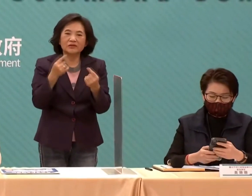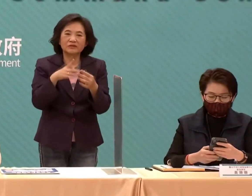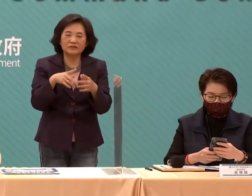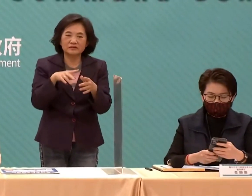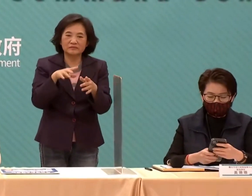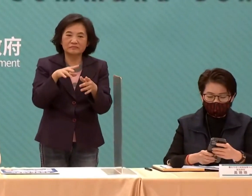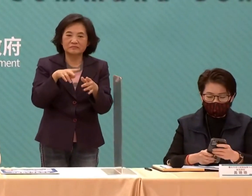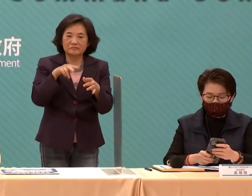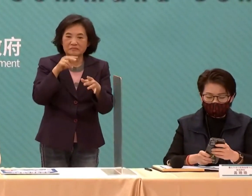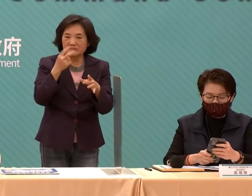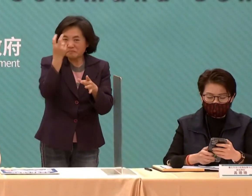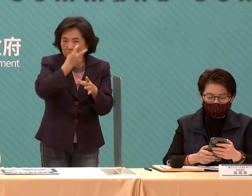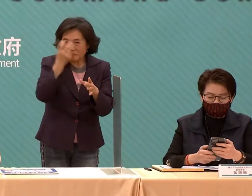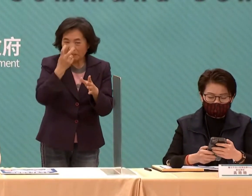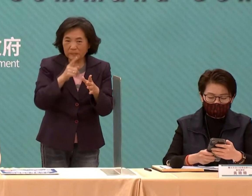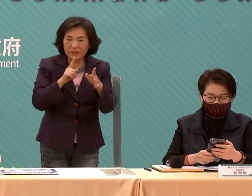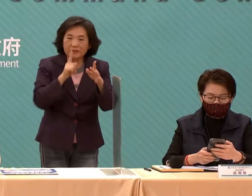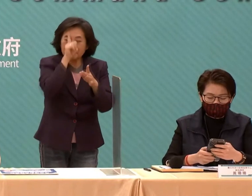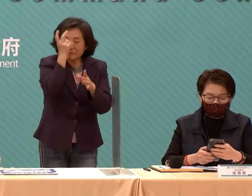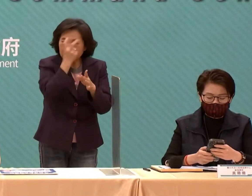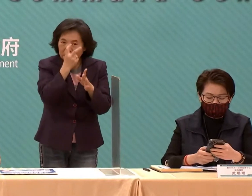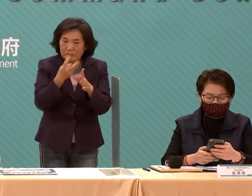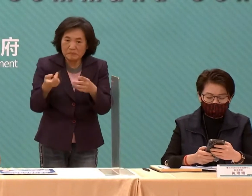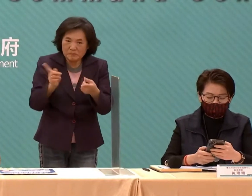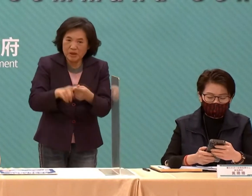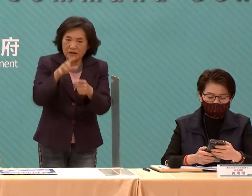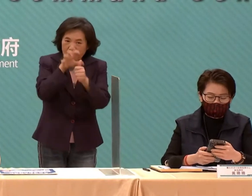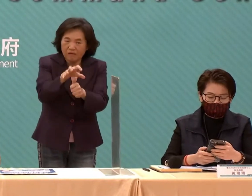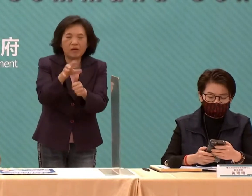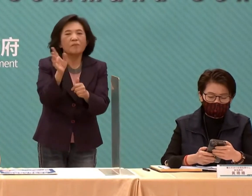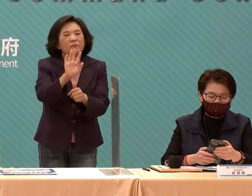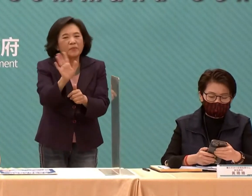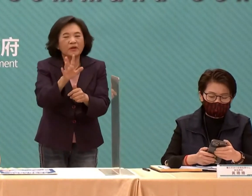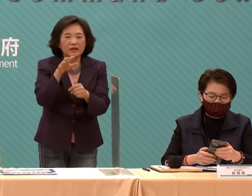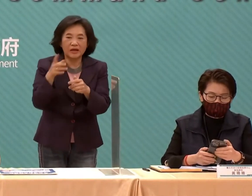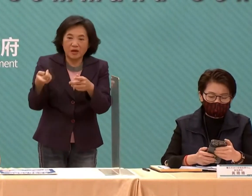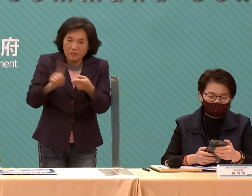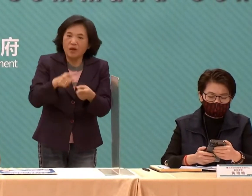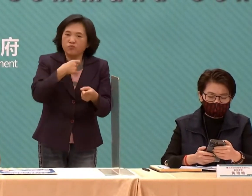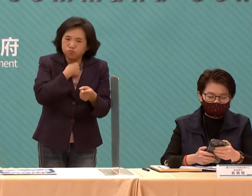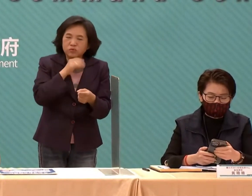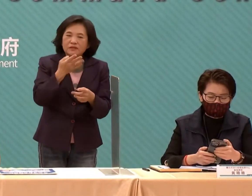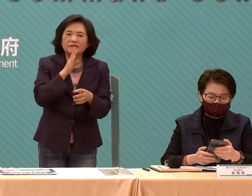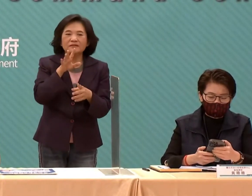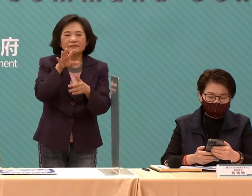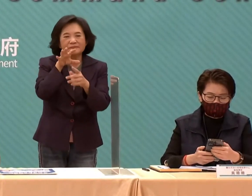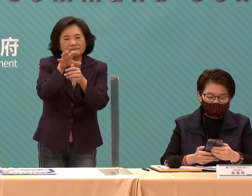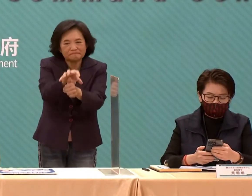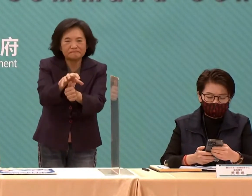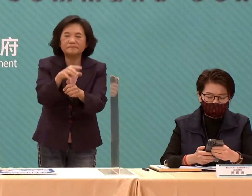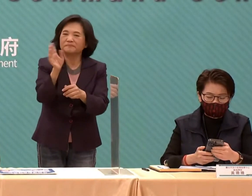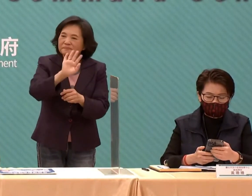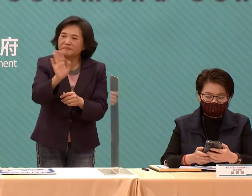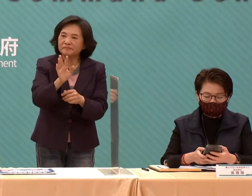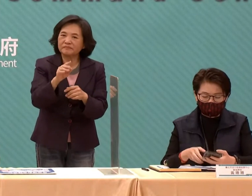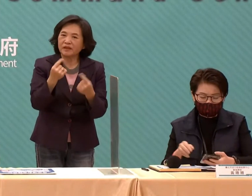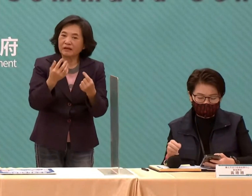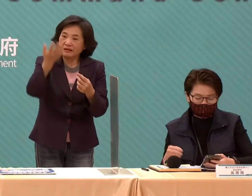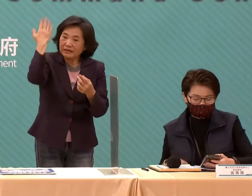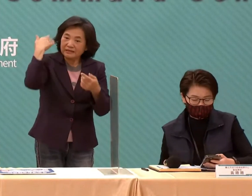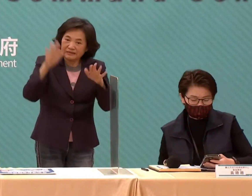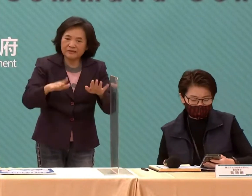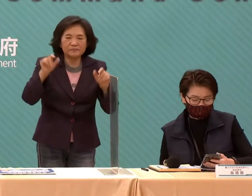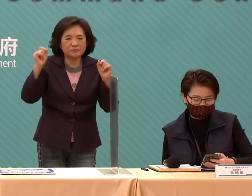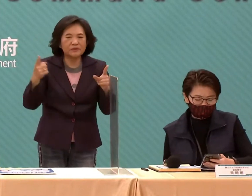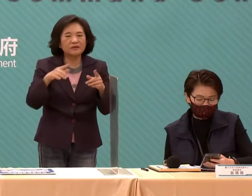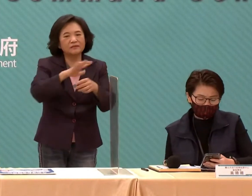做的话有用吗？那你又怎么看陈时中说现在的时空背景跟之前不同？那台北市有没有因